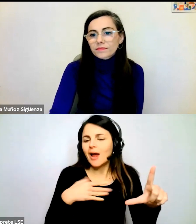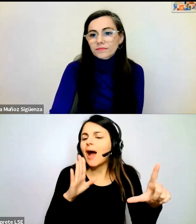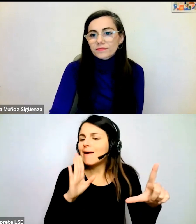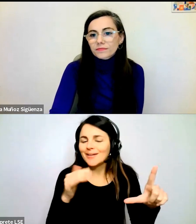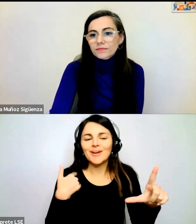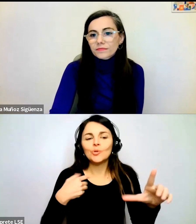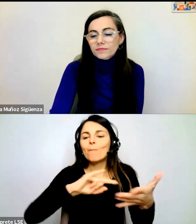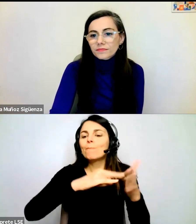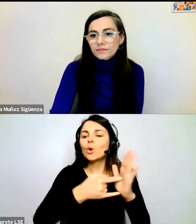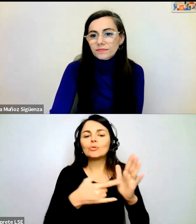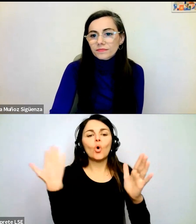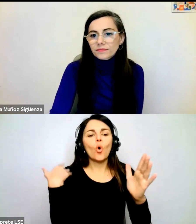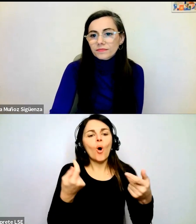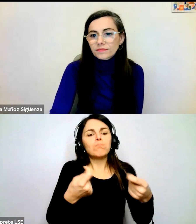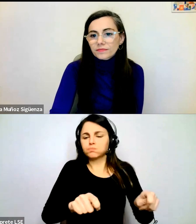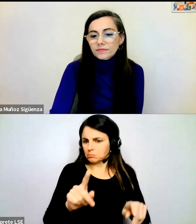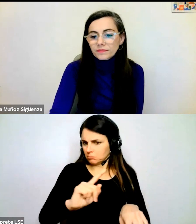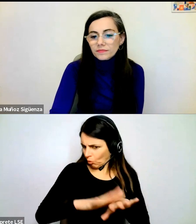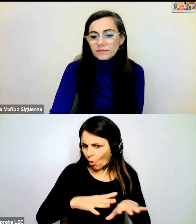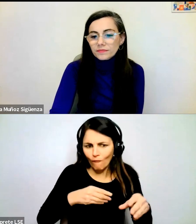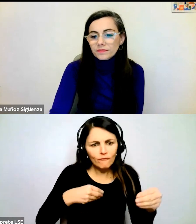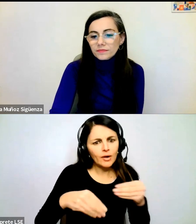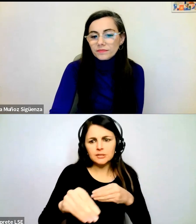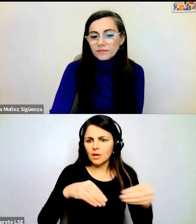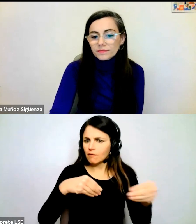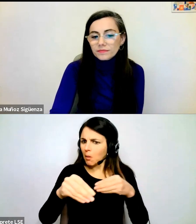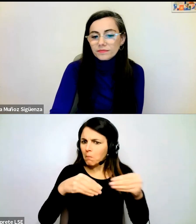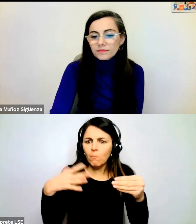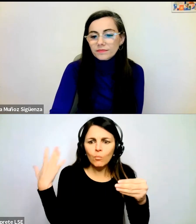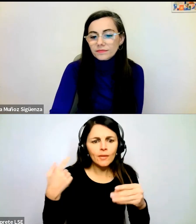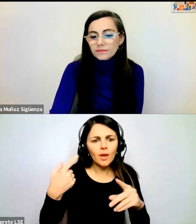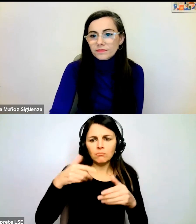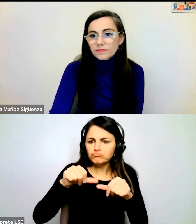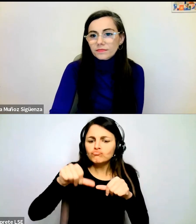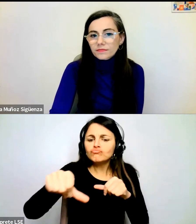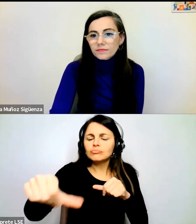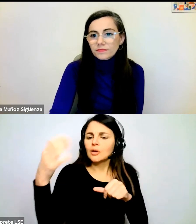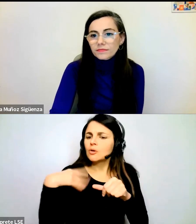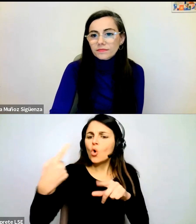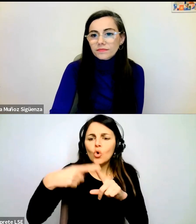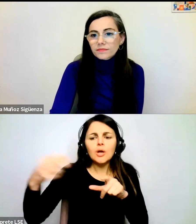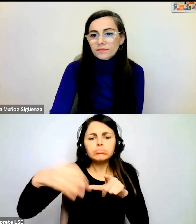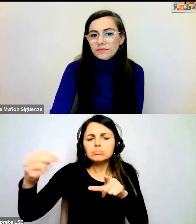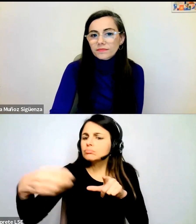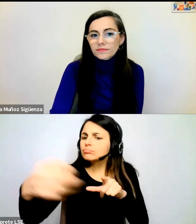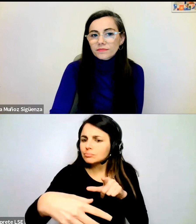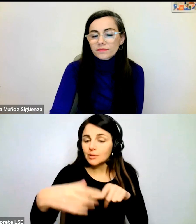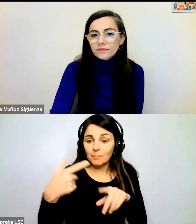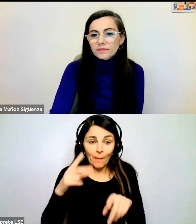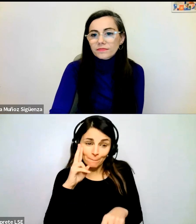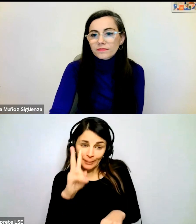vivo que se irá enriqueciendo con los años. Vemos como, veis de izquierda a